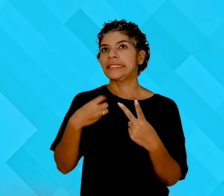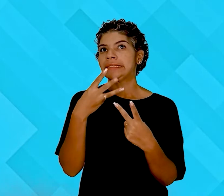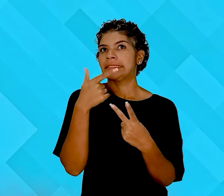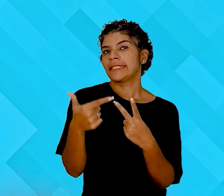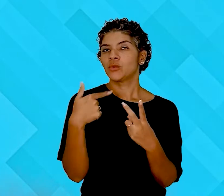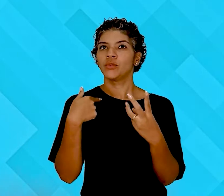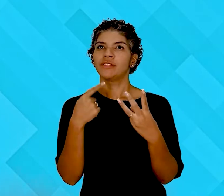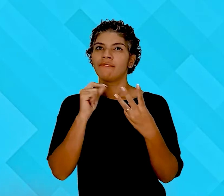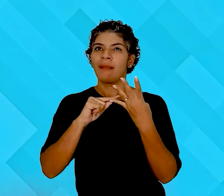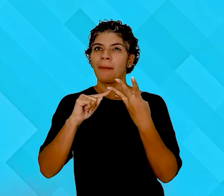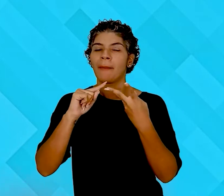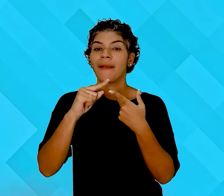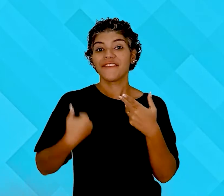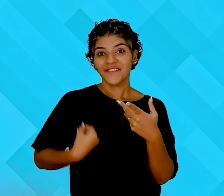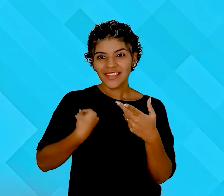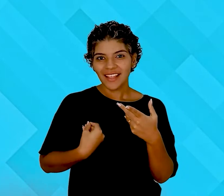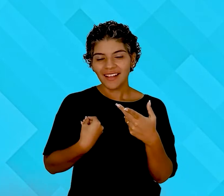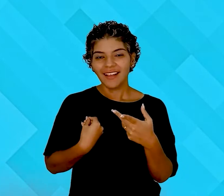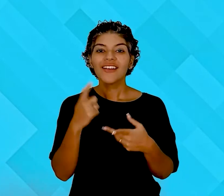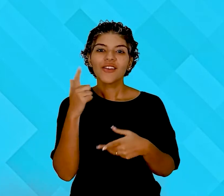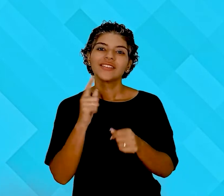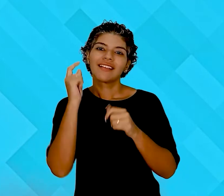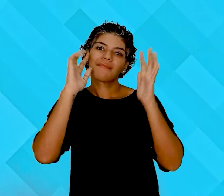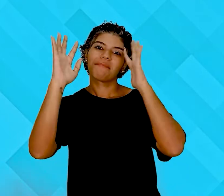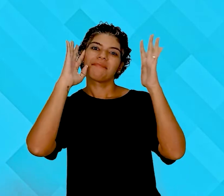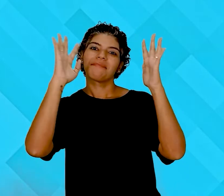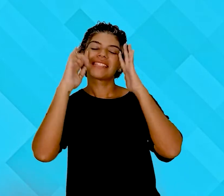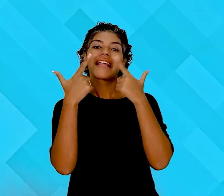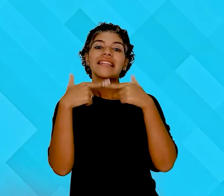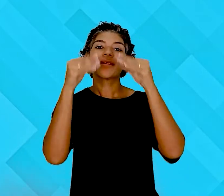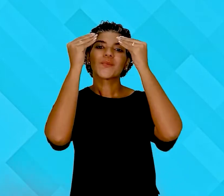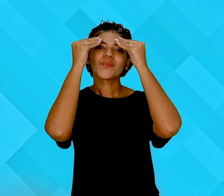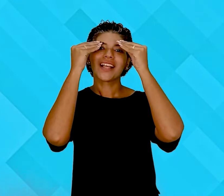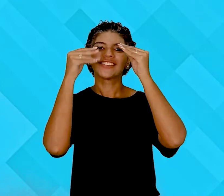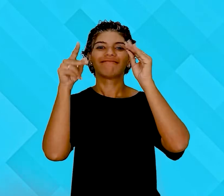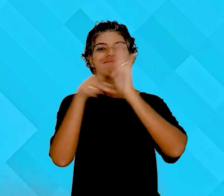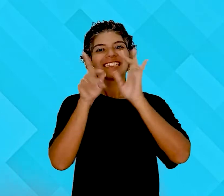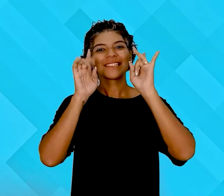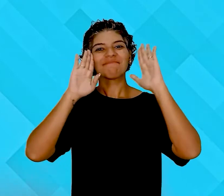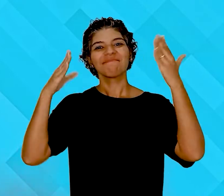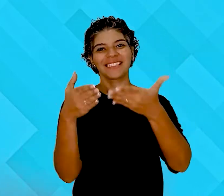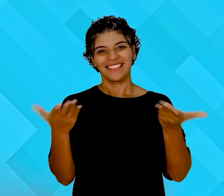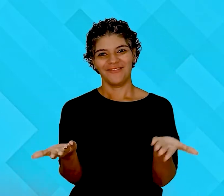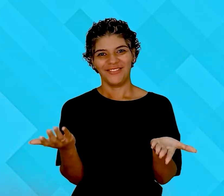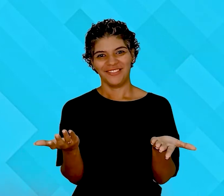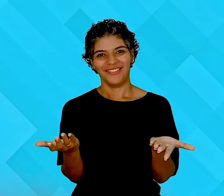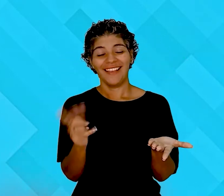os pontos de contato ficam mais claros, né? É muito mais fácil quando a gente sabe com quem a gente está falando do outro lado. Então, para a